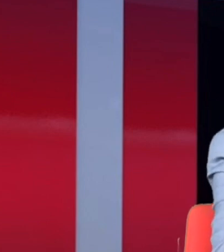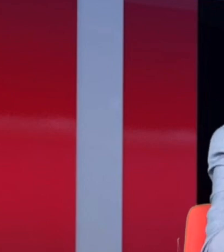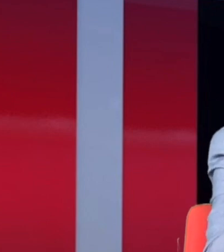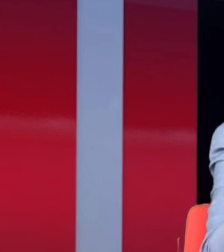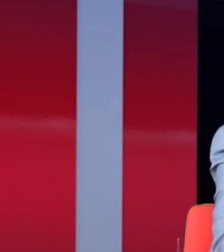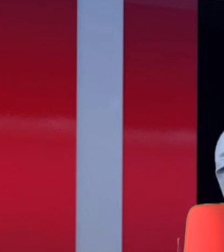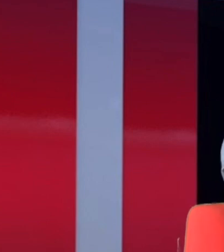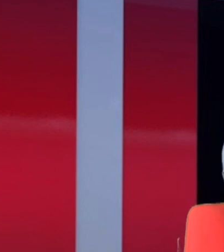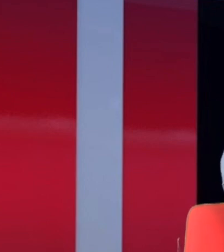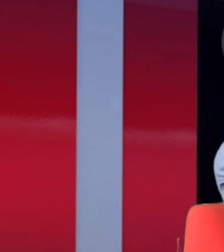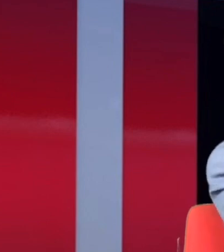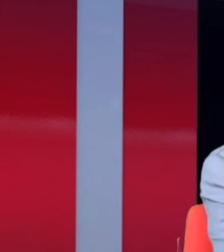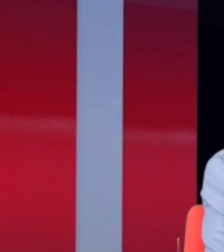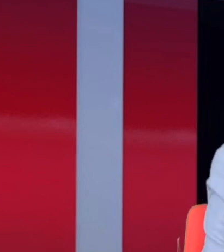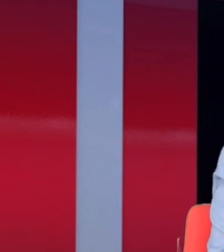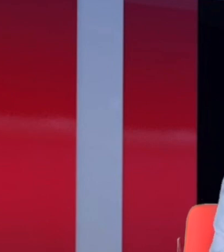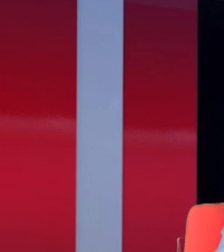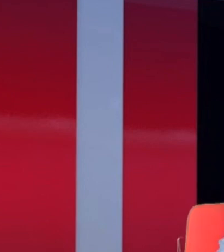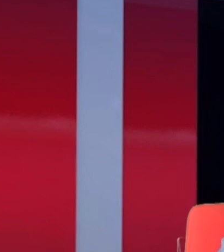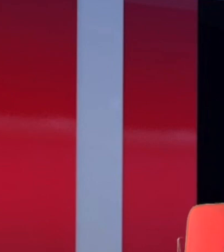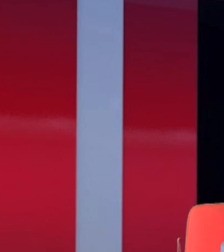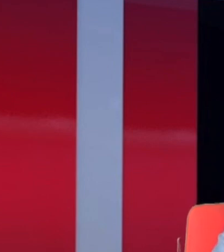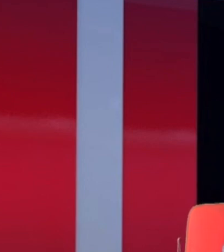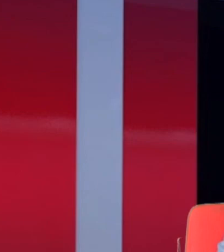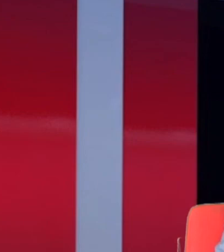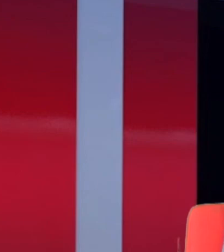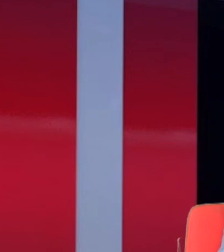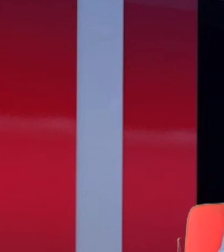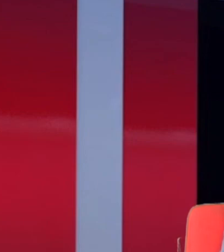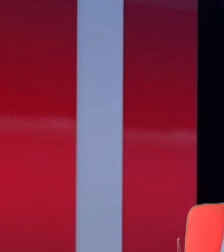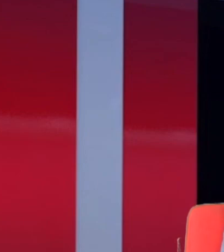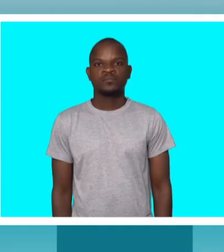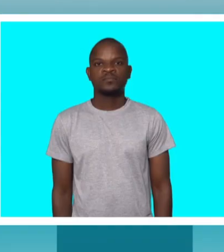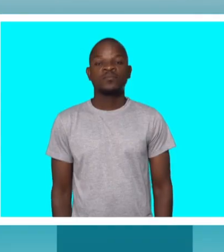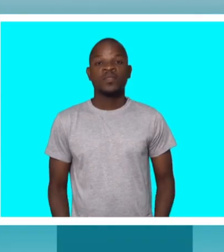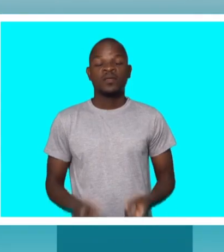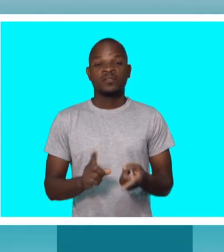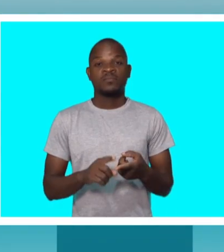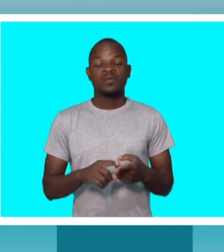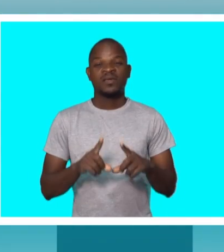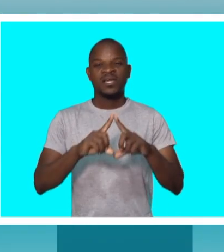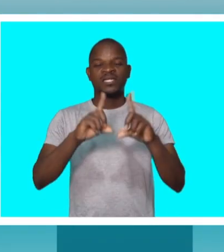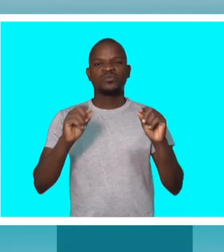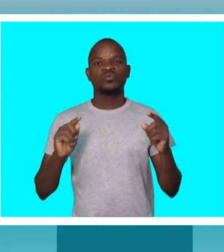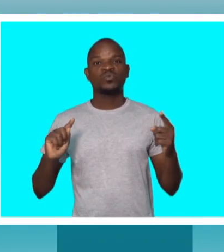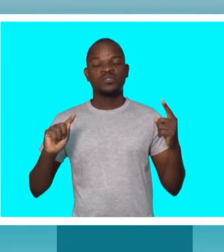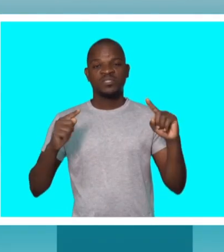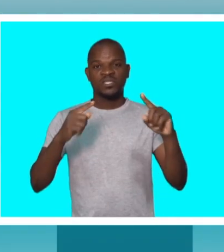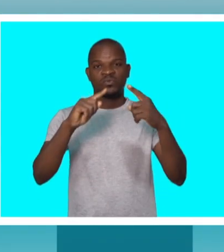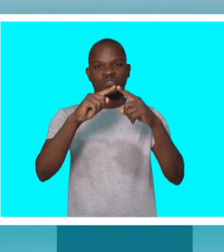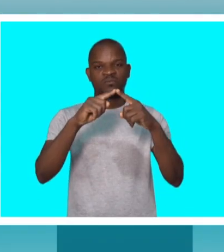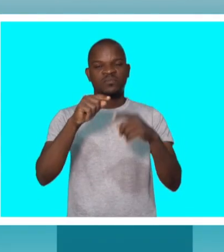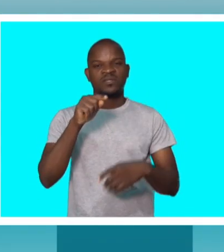O que é que podemos alcançar com outras tecnologias para as pessoas com deficiência? Bom, eu acho que o sistema de